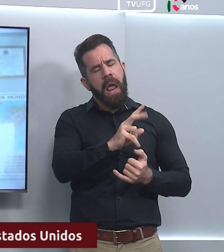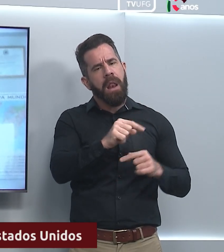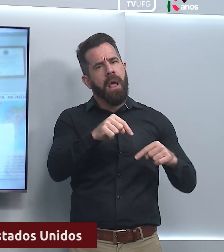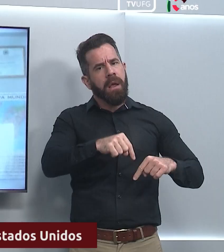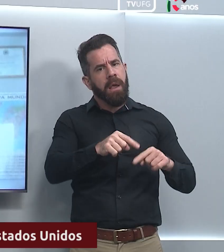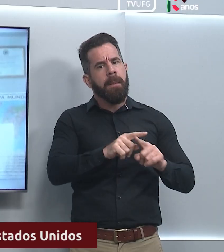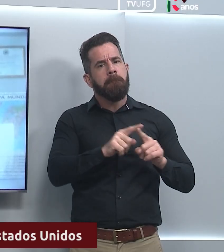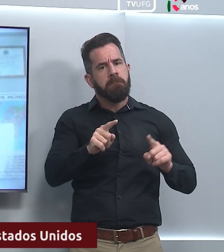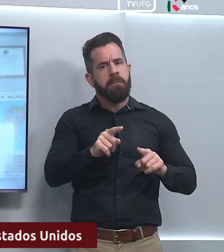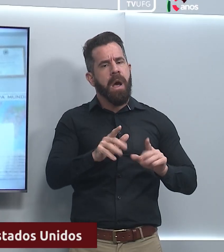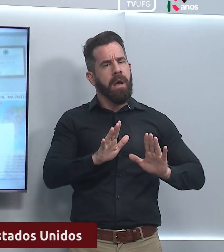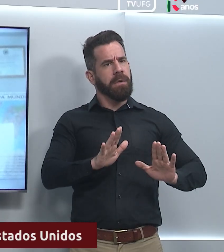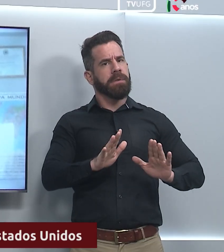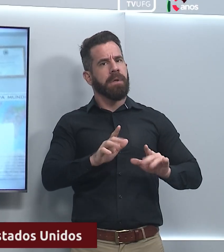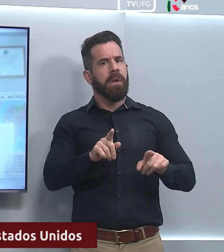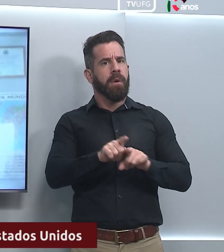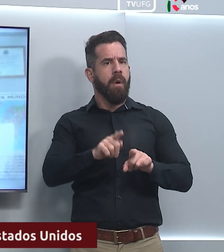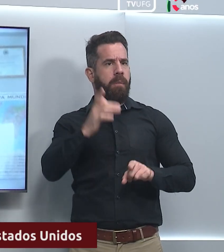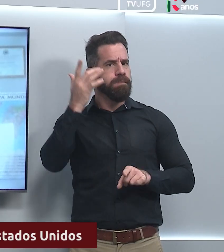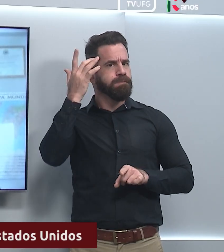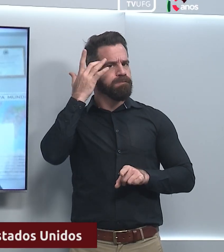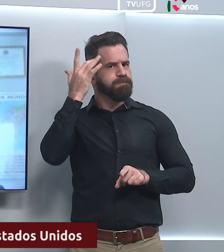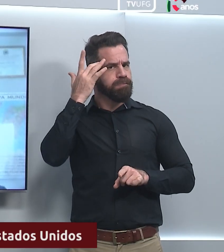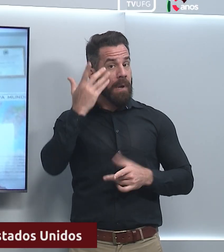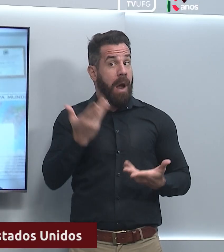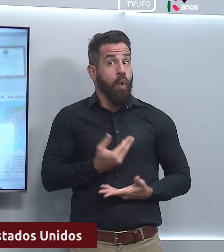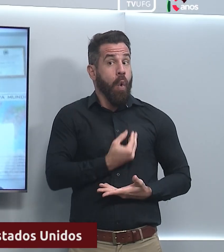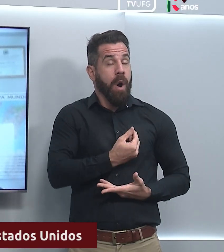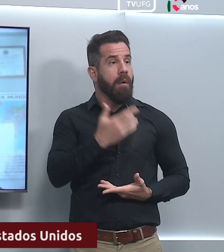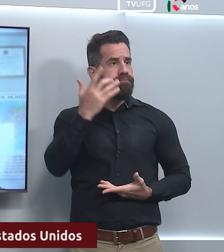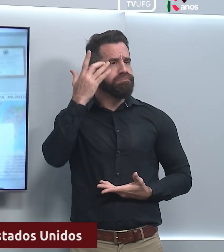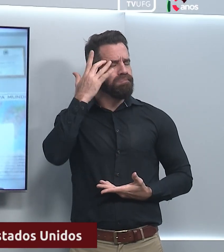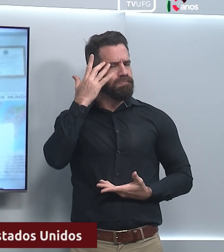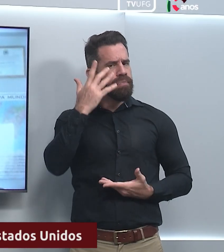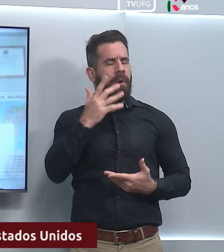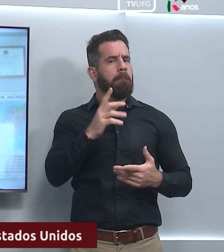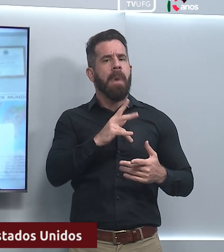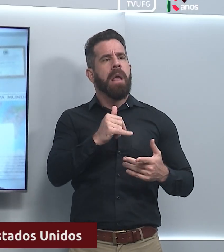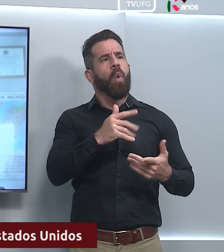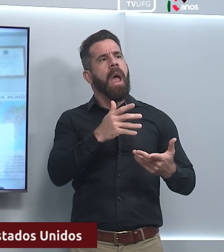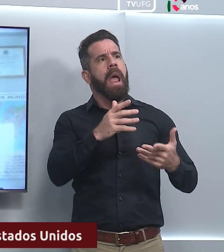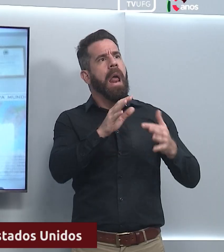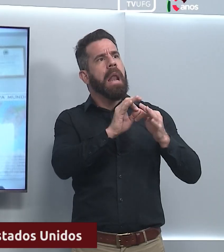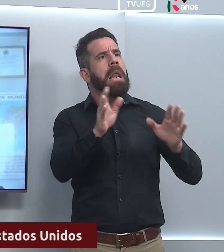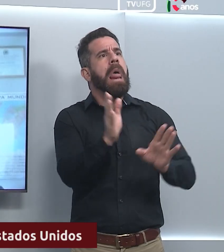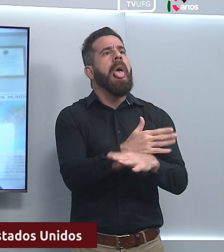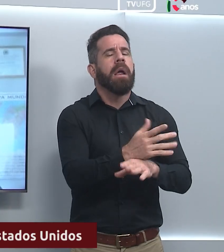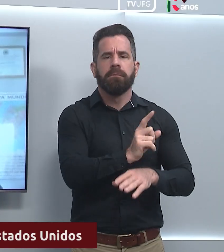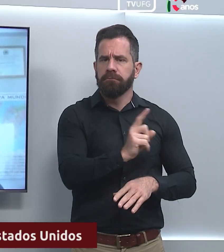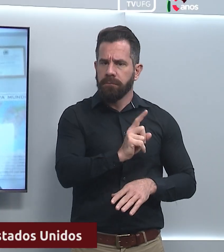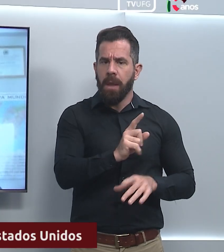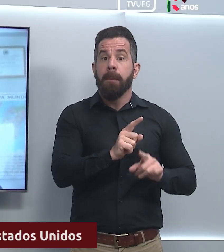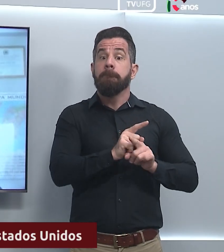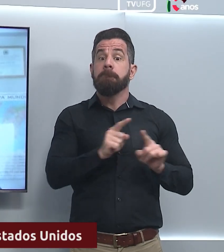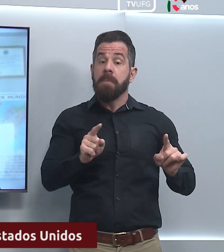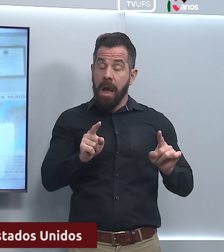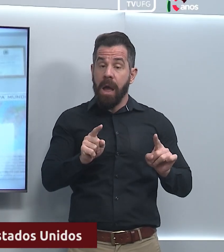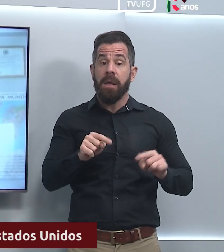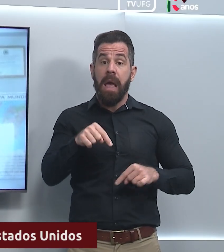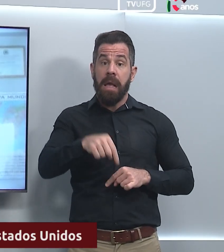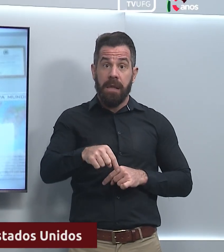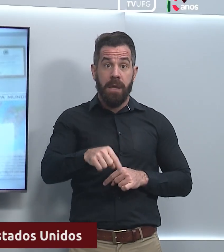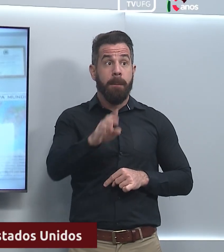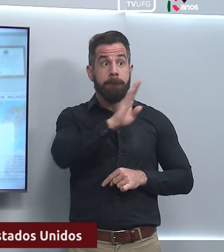assertiva, com o pé no chão, mas, de modo geral, as forças, os três poderes no